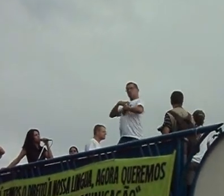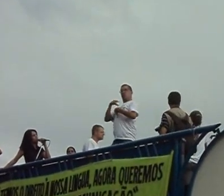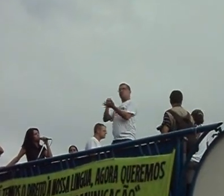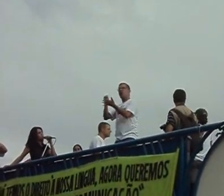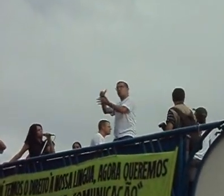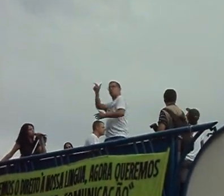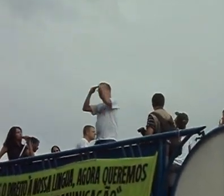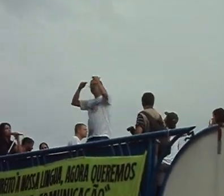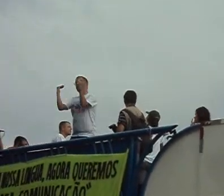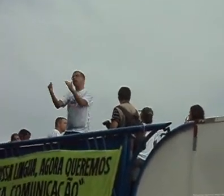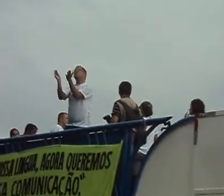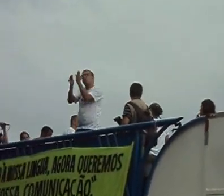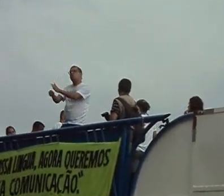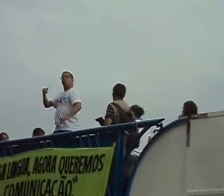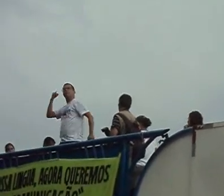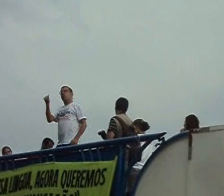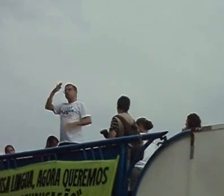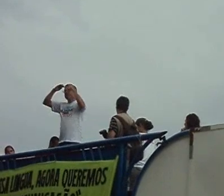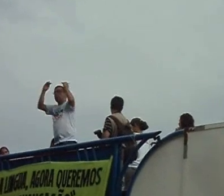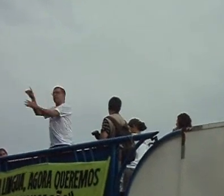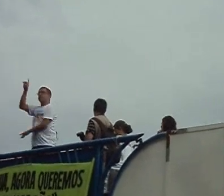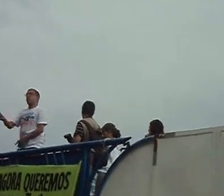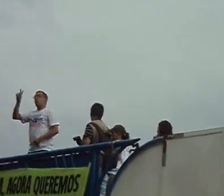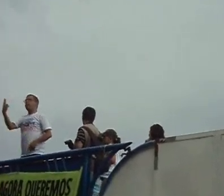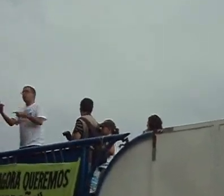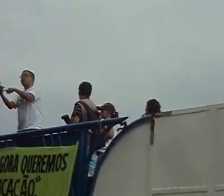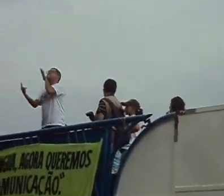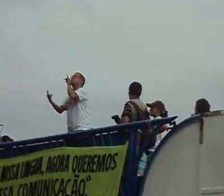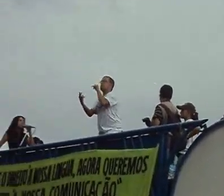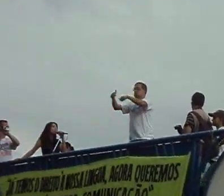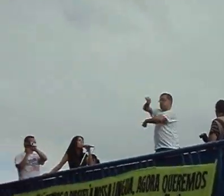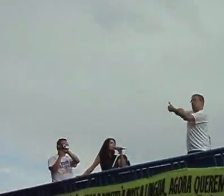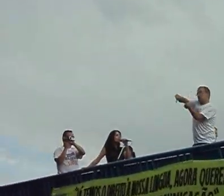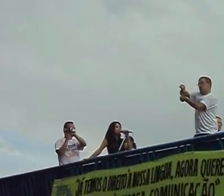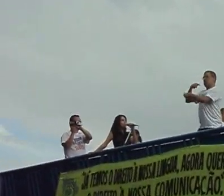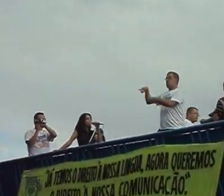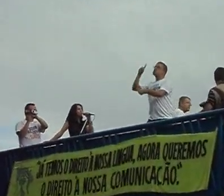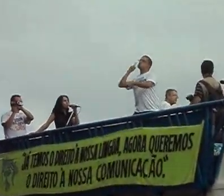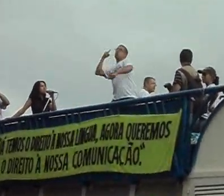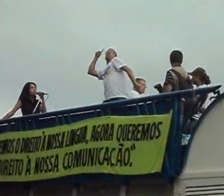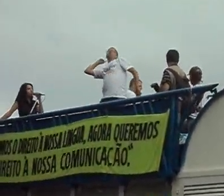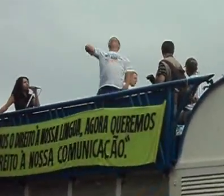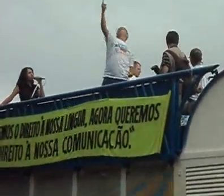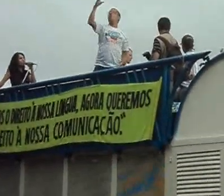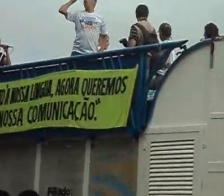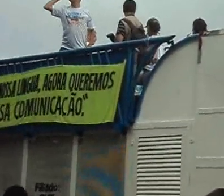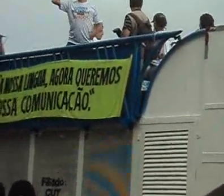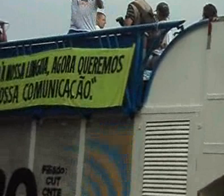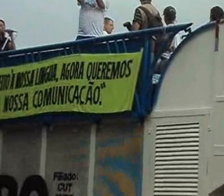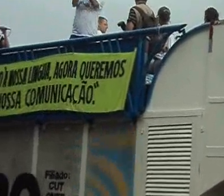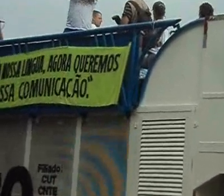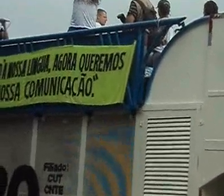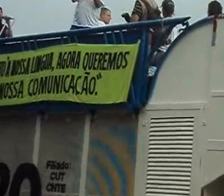de ter uma escola bilíngue. Todos se sentiram discriminados. Não houve respeito ao direito humano do surdo. Se nós